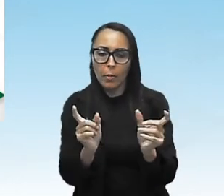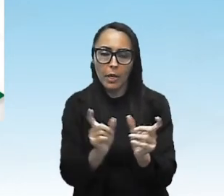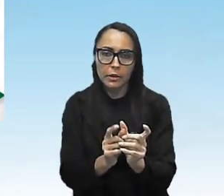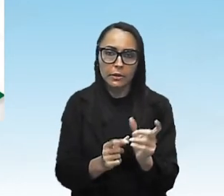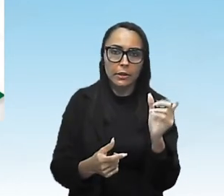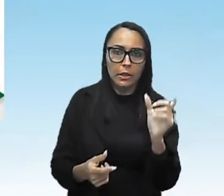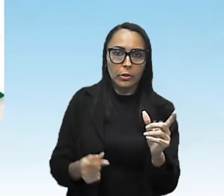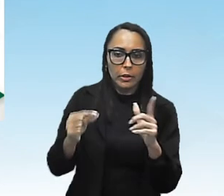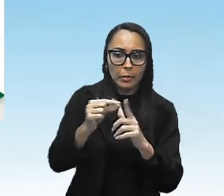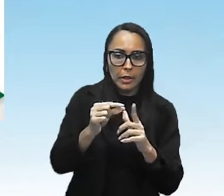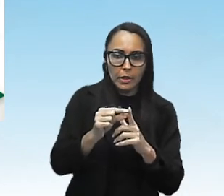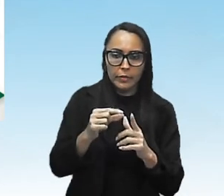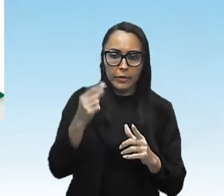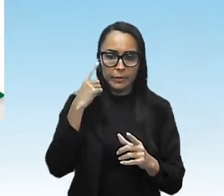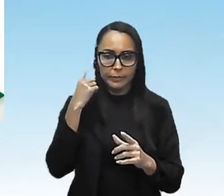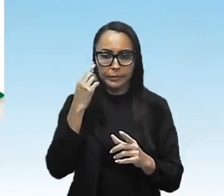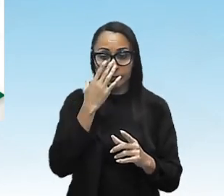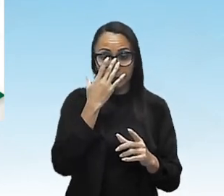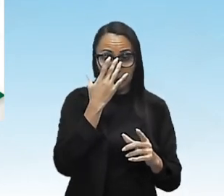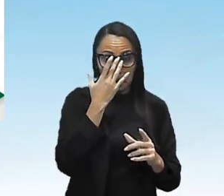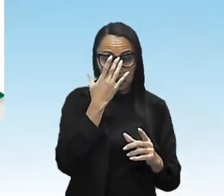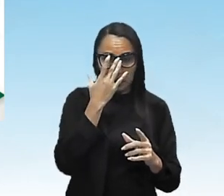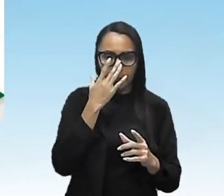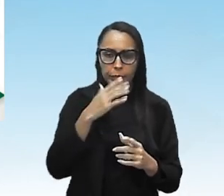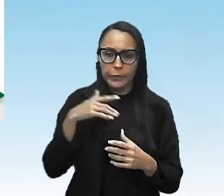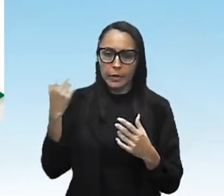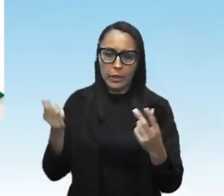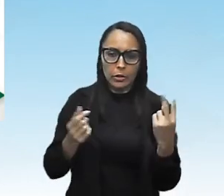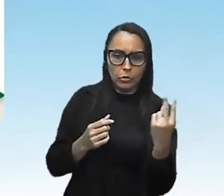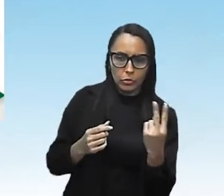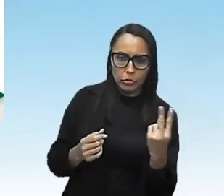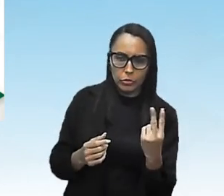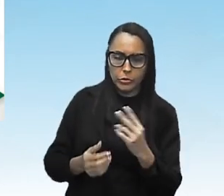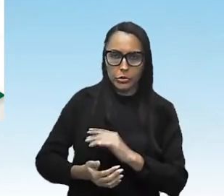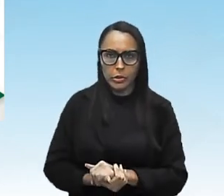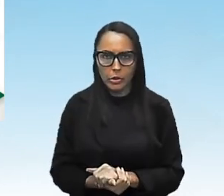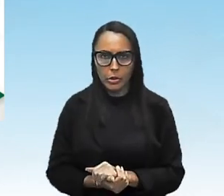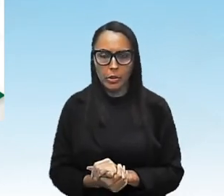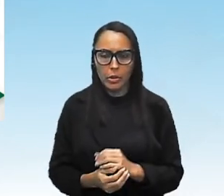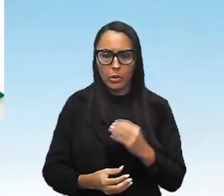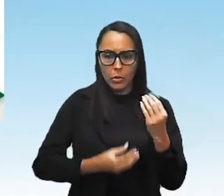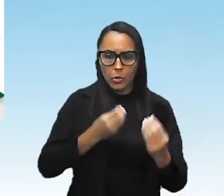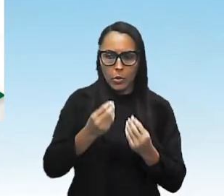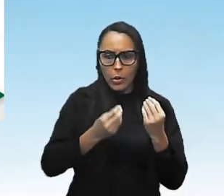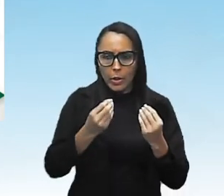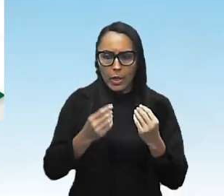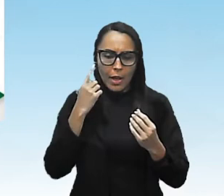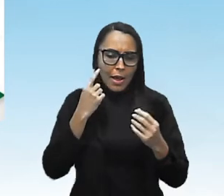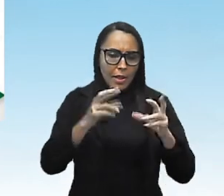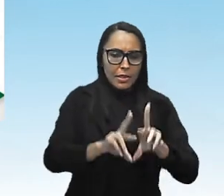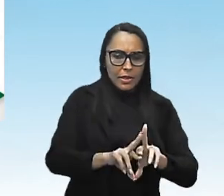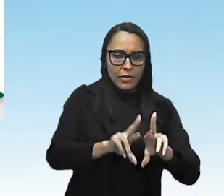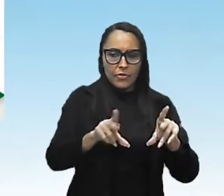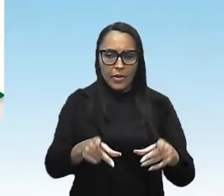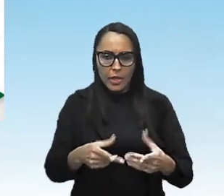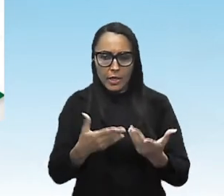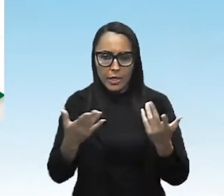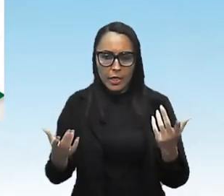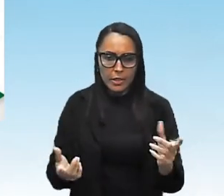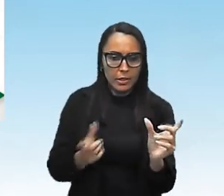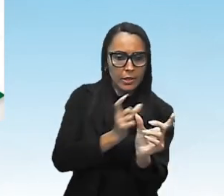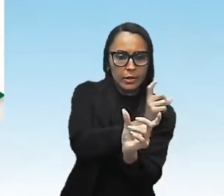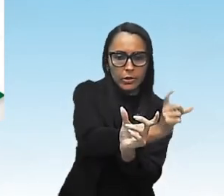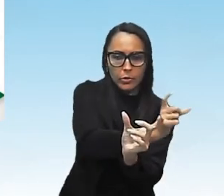na tela eu trago prefixal e sufixal. Qual é, aliás, a diferença da prefixal e sufixal?